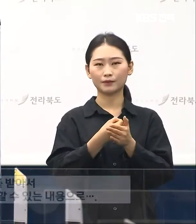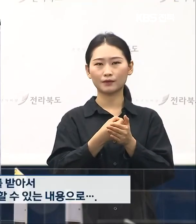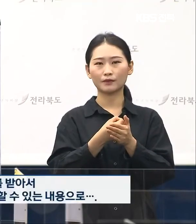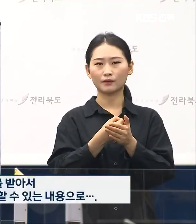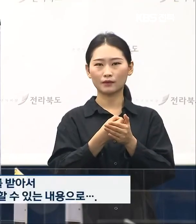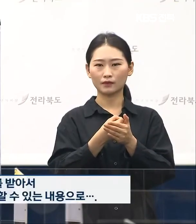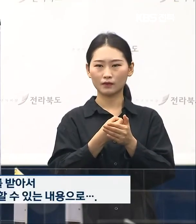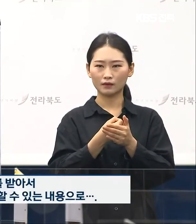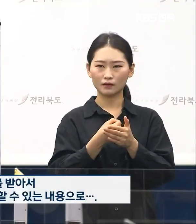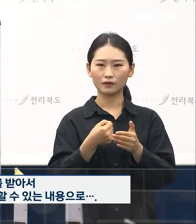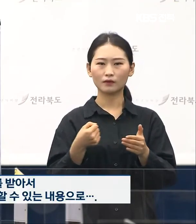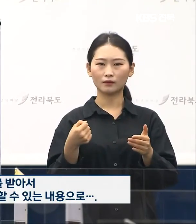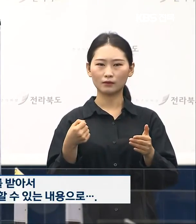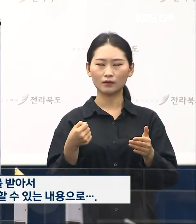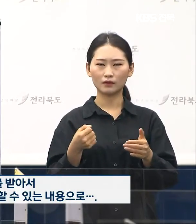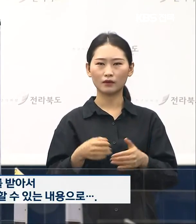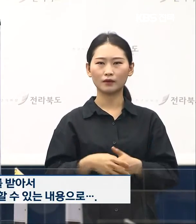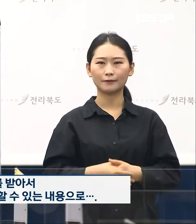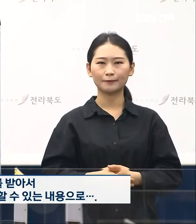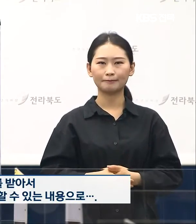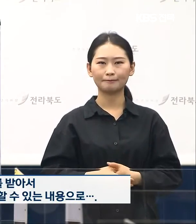일시사역의 경우에도